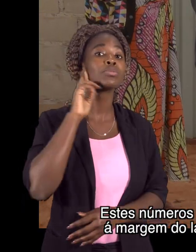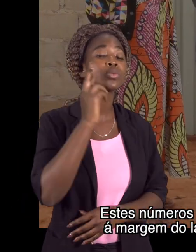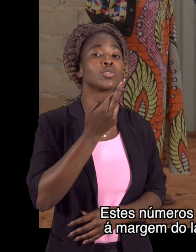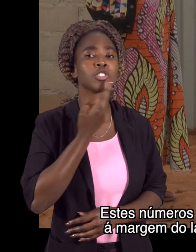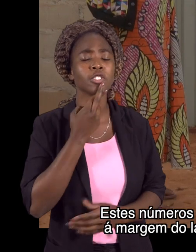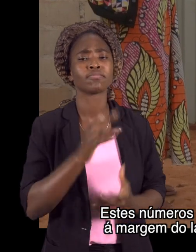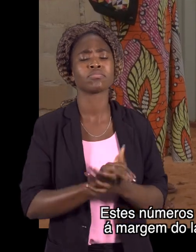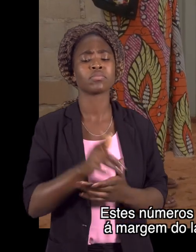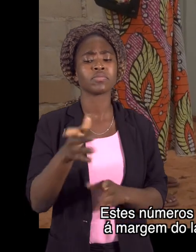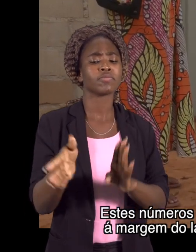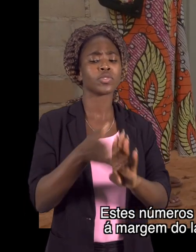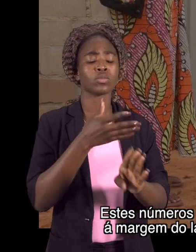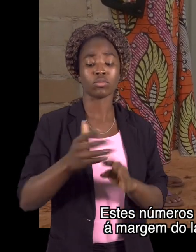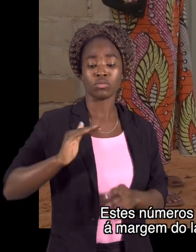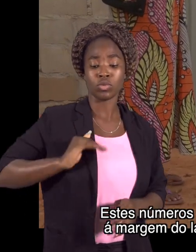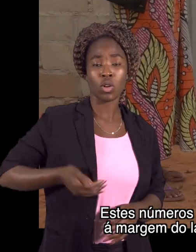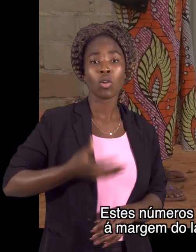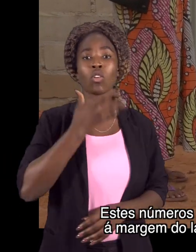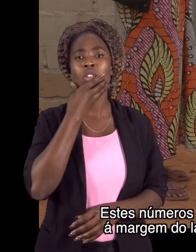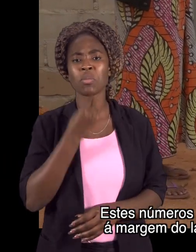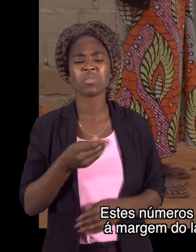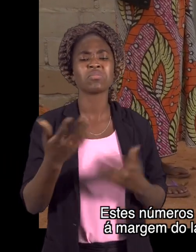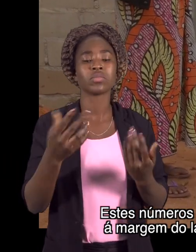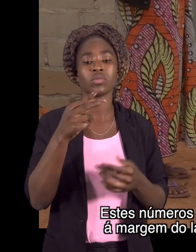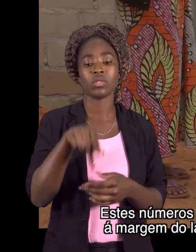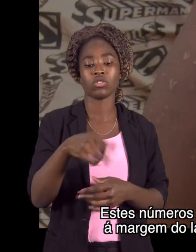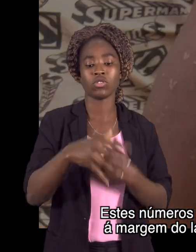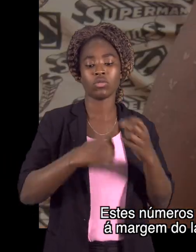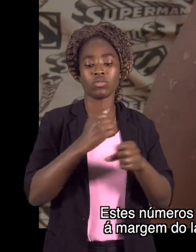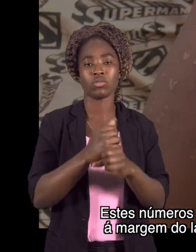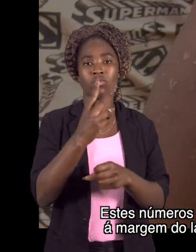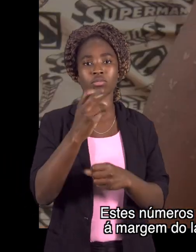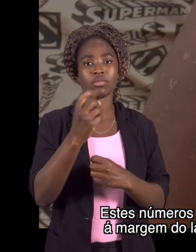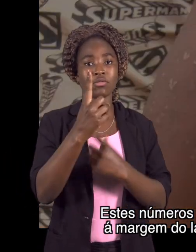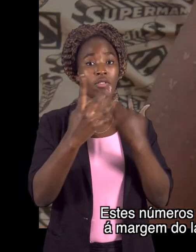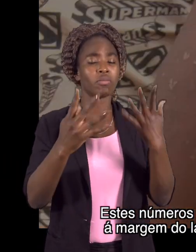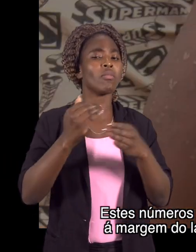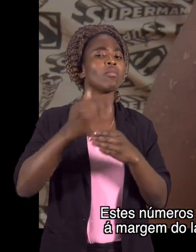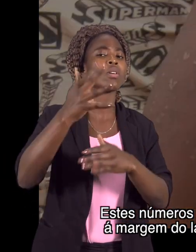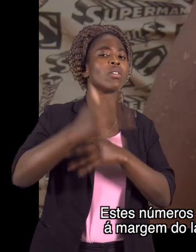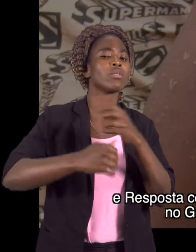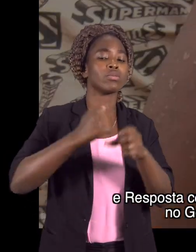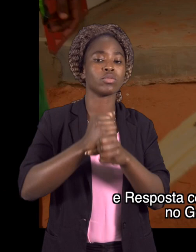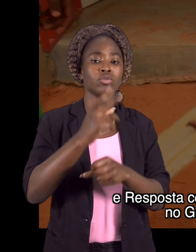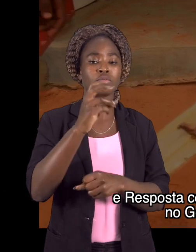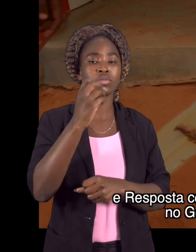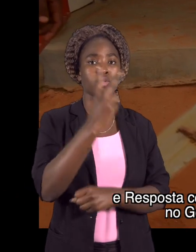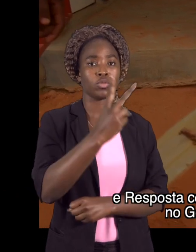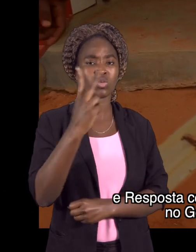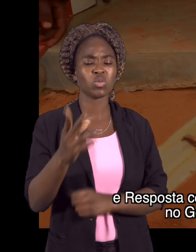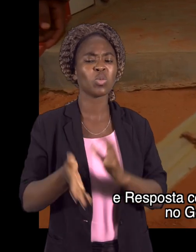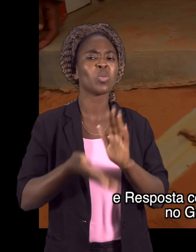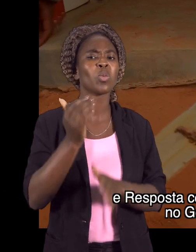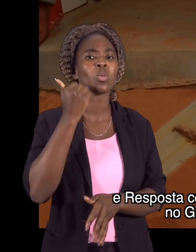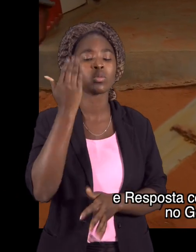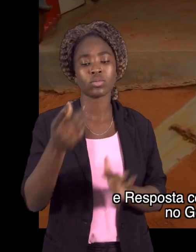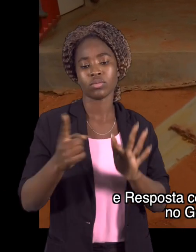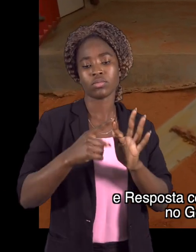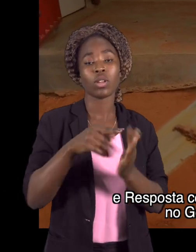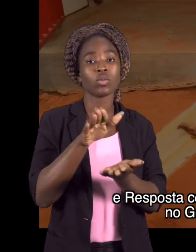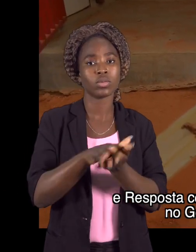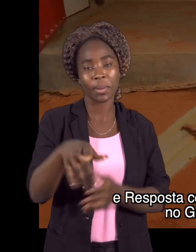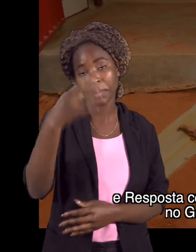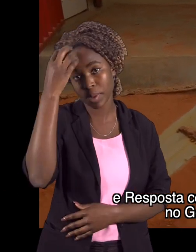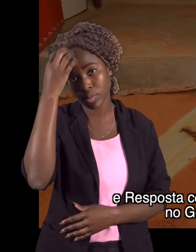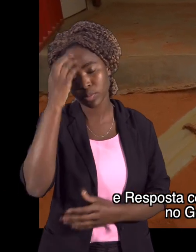Estes números foram avançados pela ministra à margem do lançamento do Plano de Ação e Resposta contra a Violência